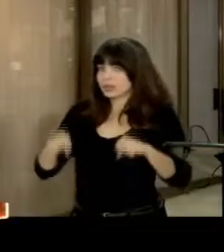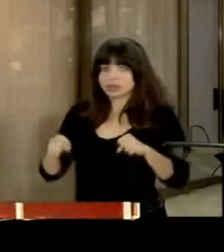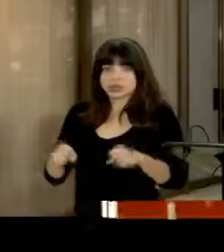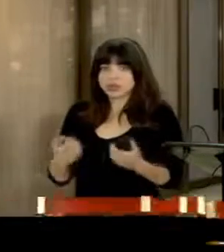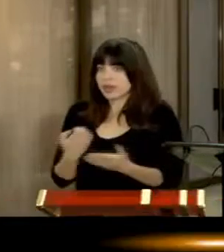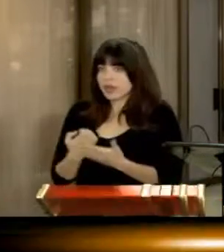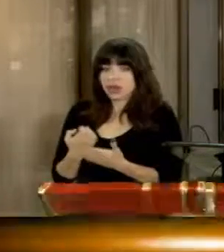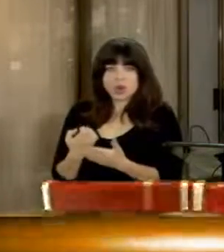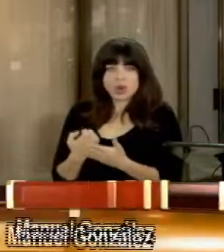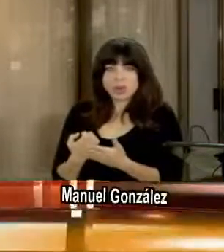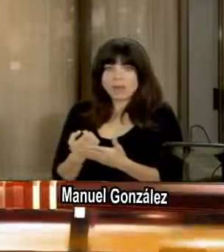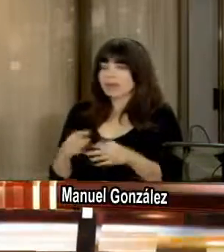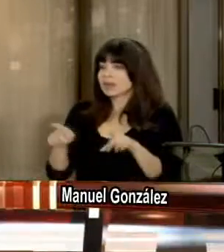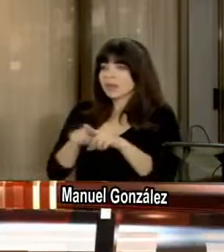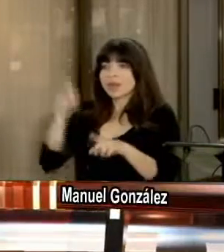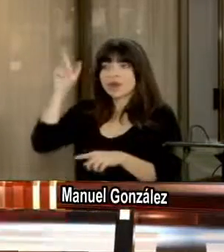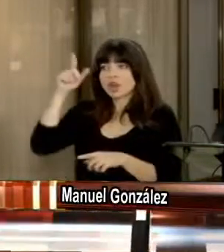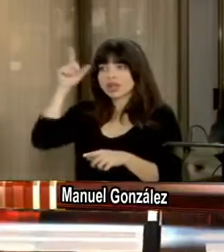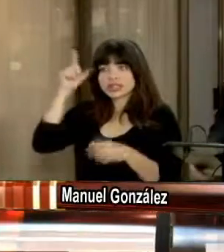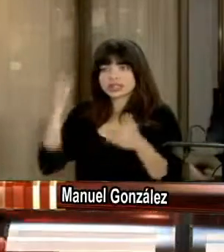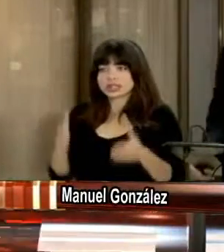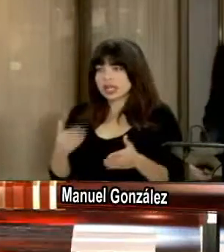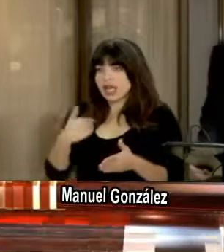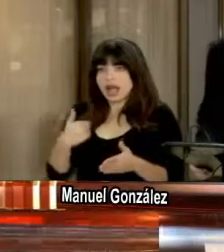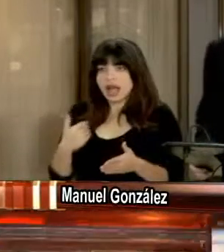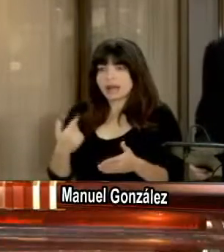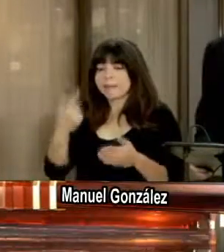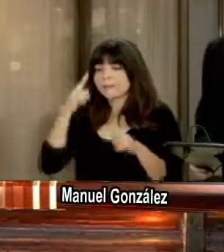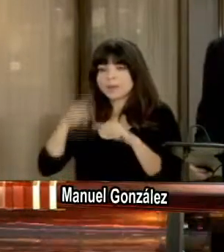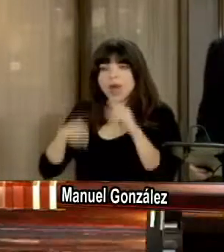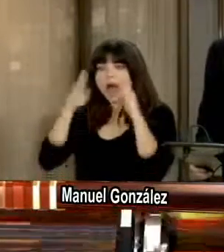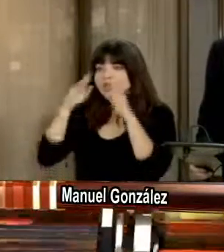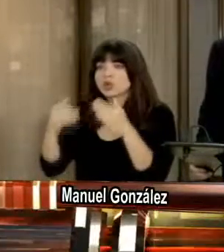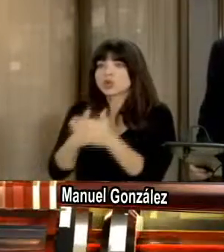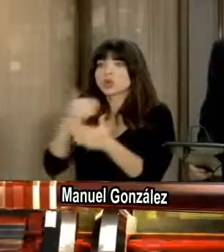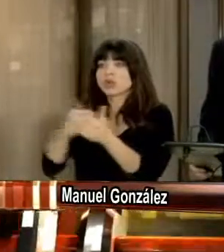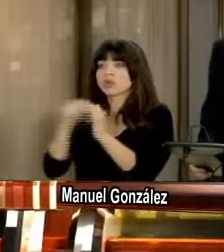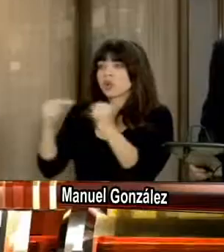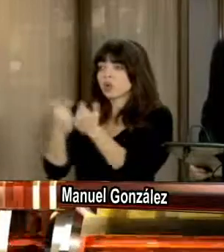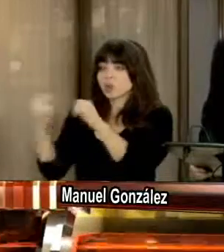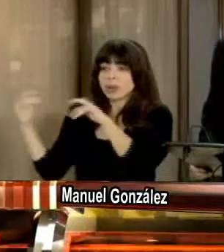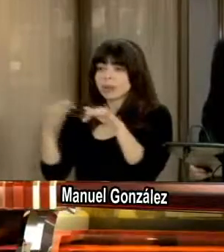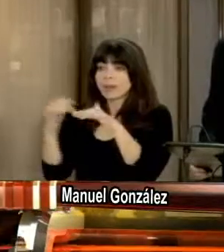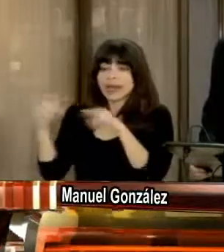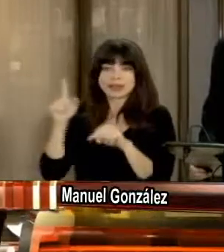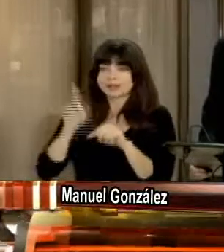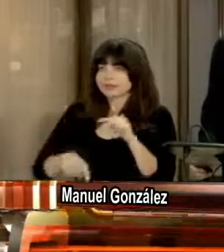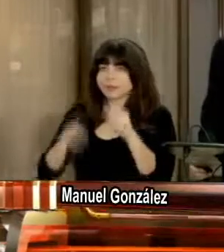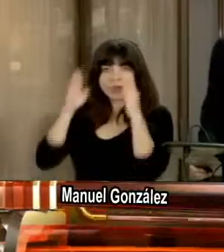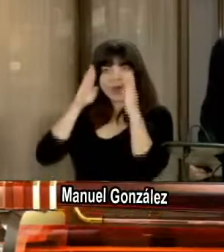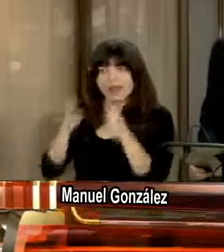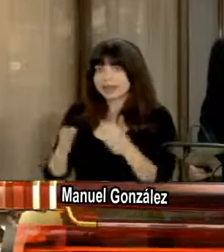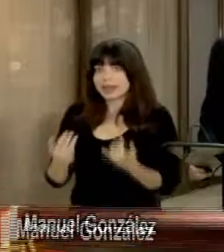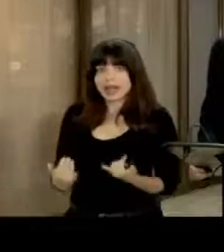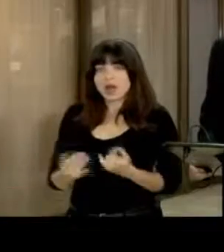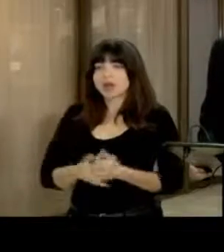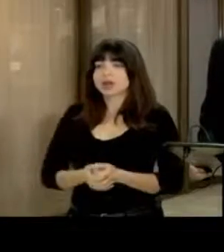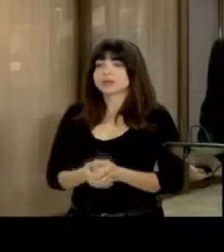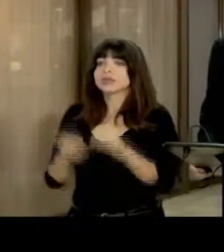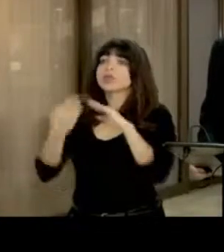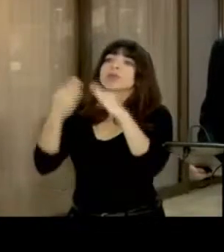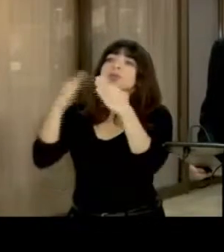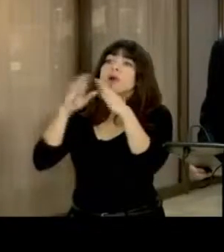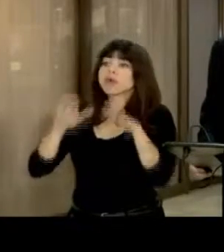económica ni logística para atender nuevos grupos de migrantes. El pueblo